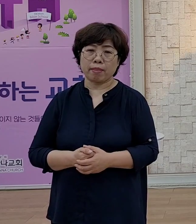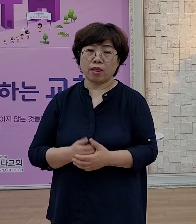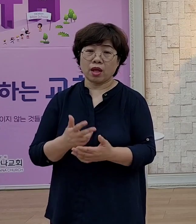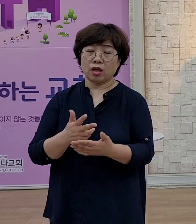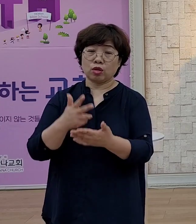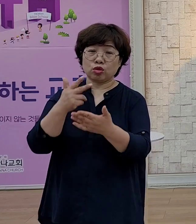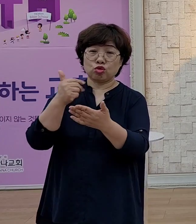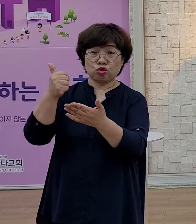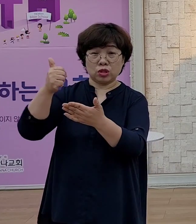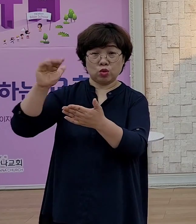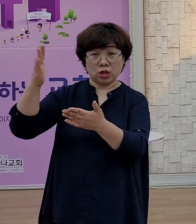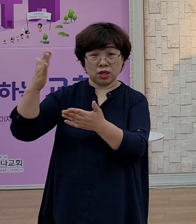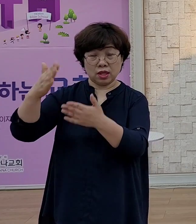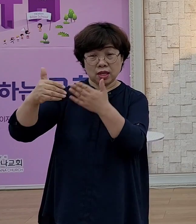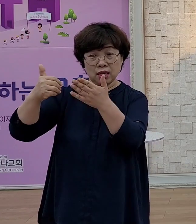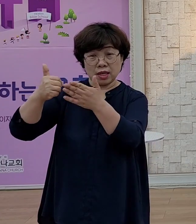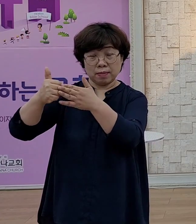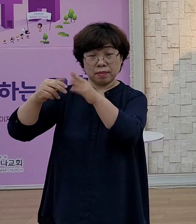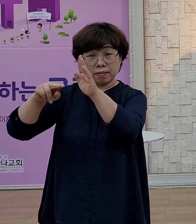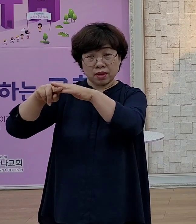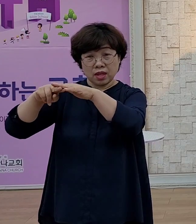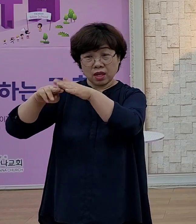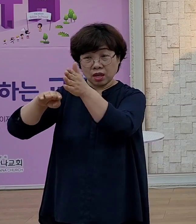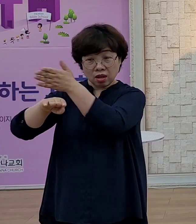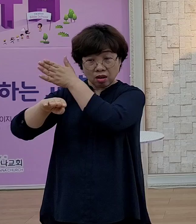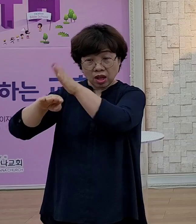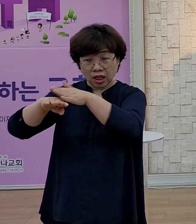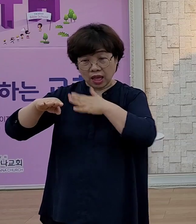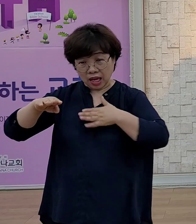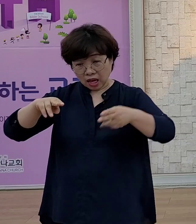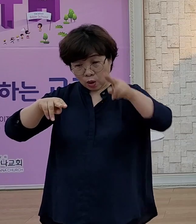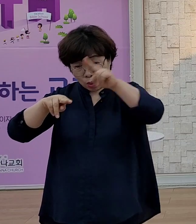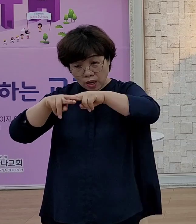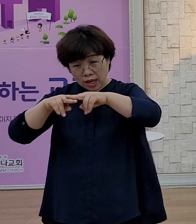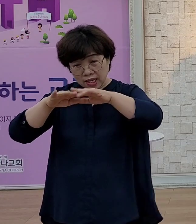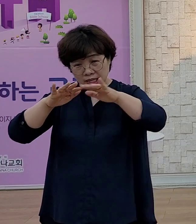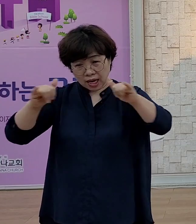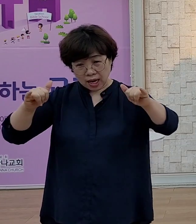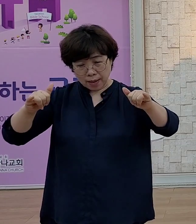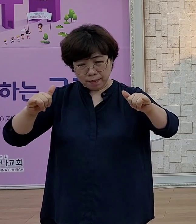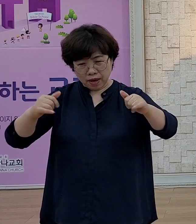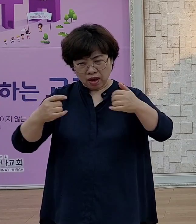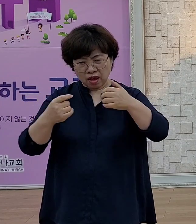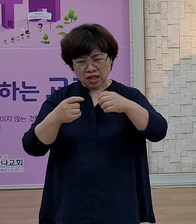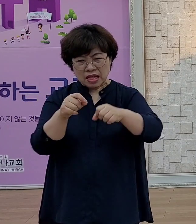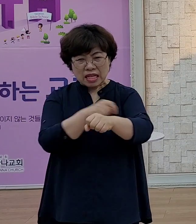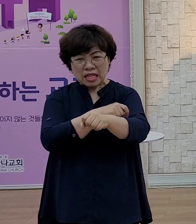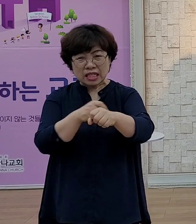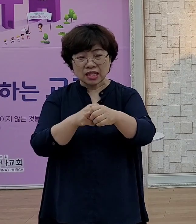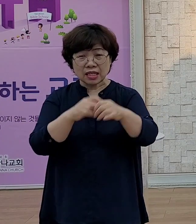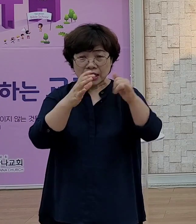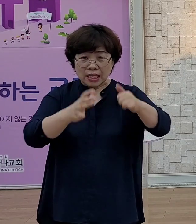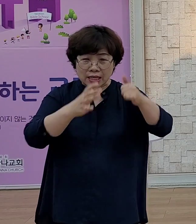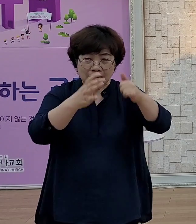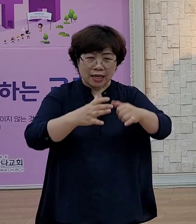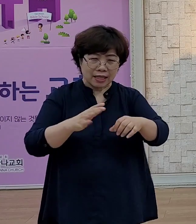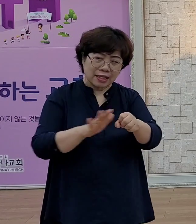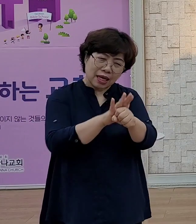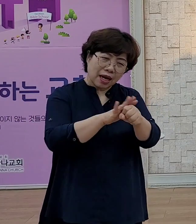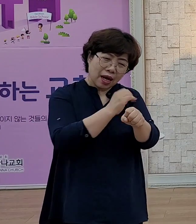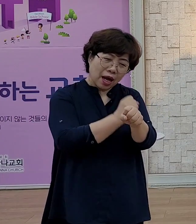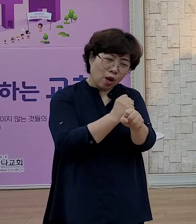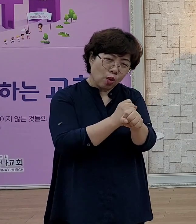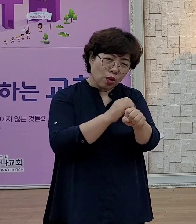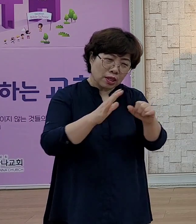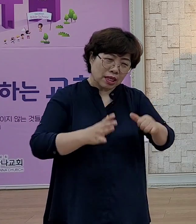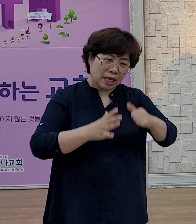주인 대신 하나님이 아닌 내가 내 인생을 주관하며 사는 사람의 특징입니다. 세상을 사랑하고 세상을 자랑하는